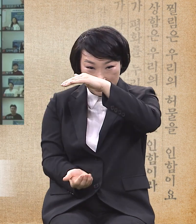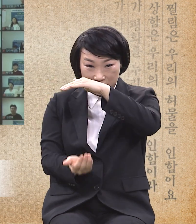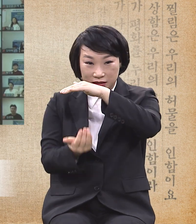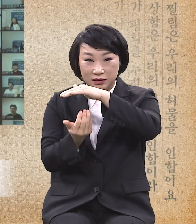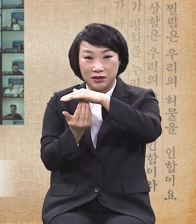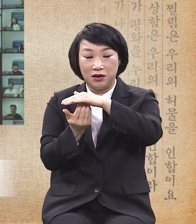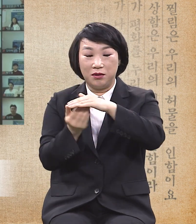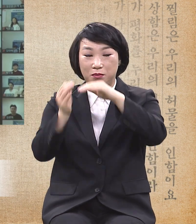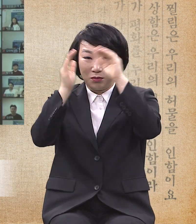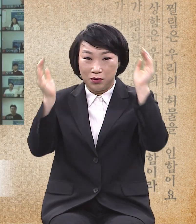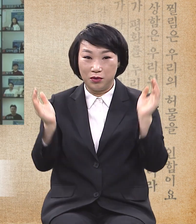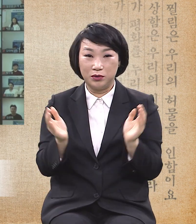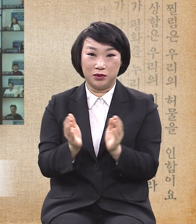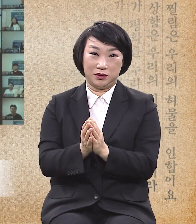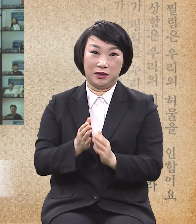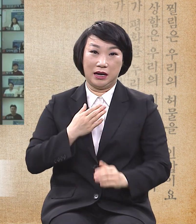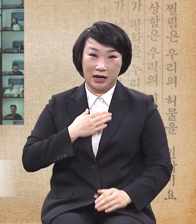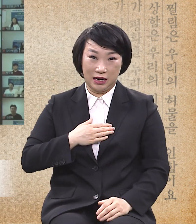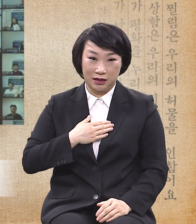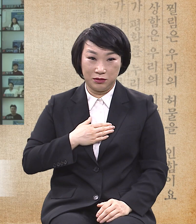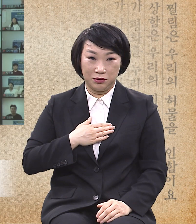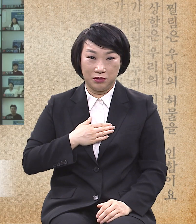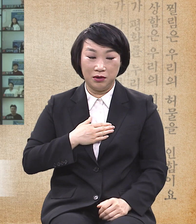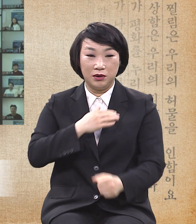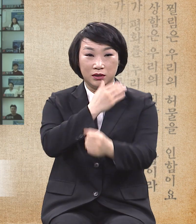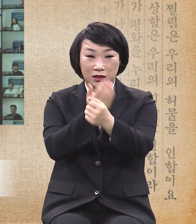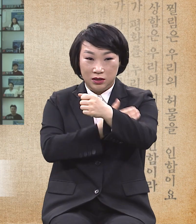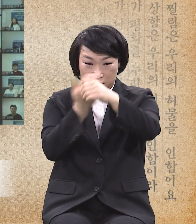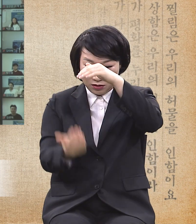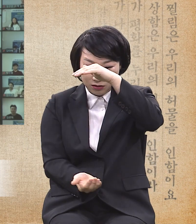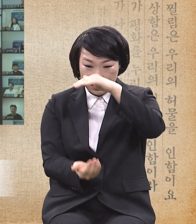전지하셔서 다 아시고